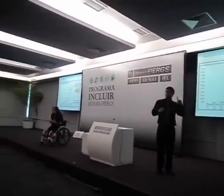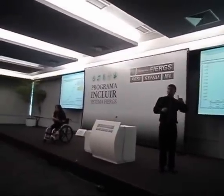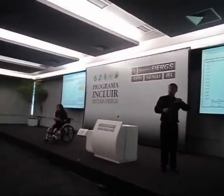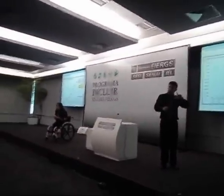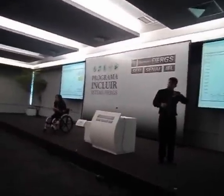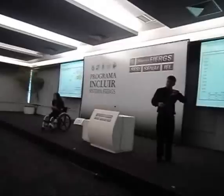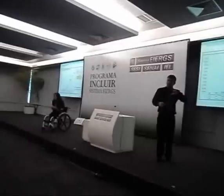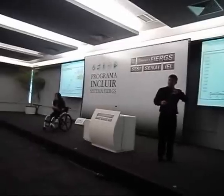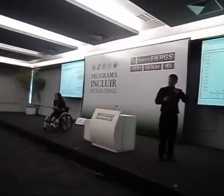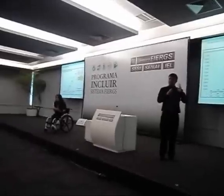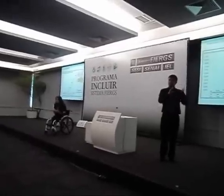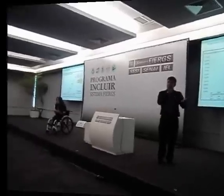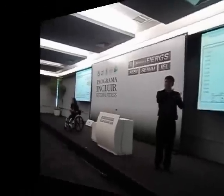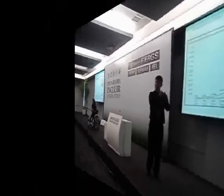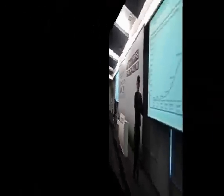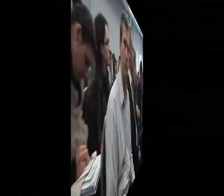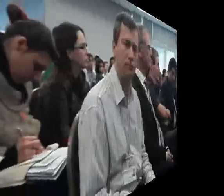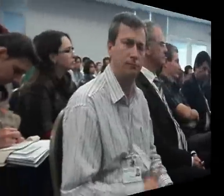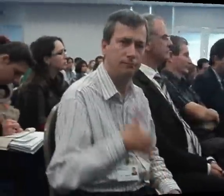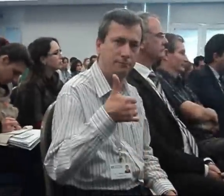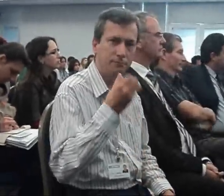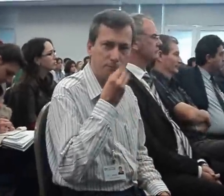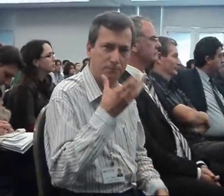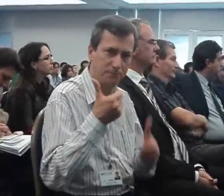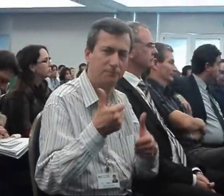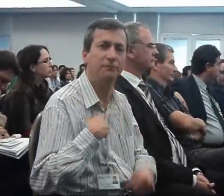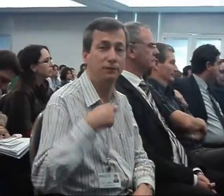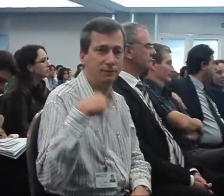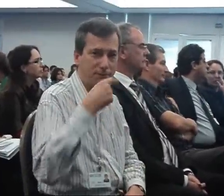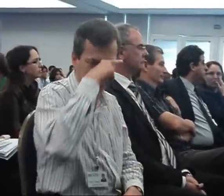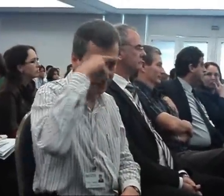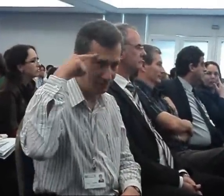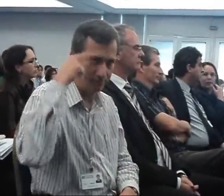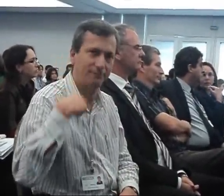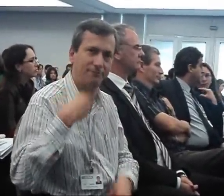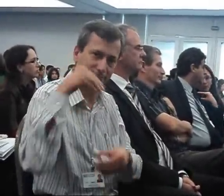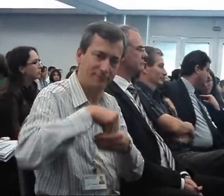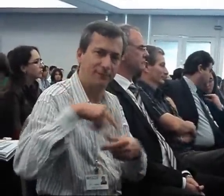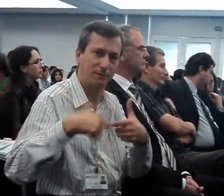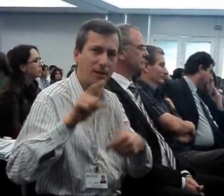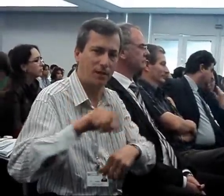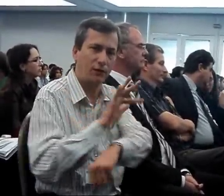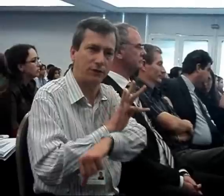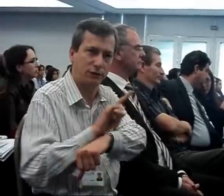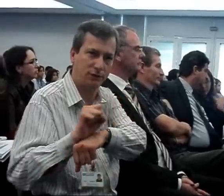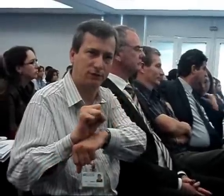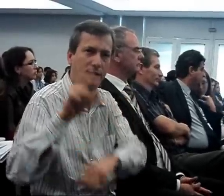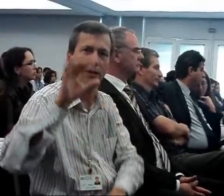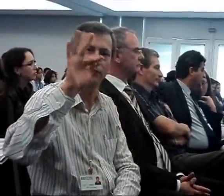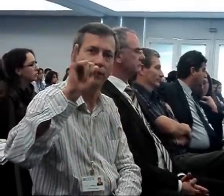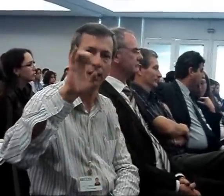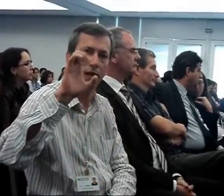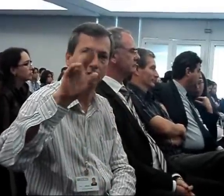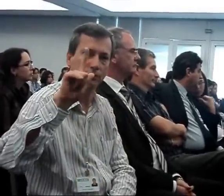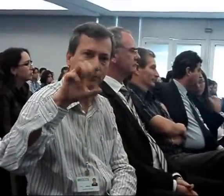partir do registro do Ministério do Trabalho, nesse site, aparece. Também de inclusão, parceria com a gente no Ministério do Trabalho. É muito